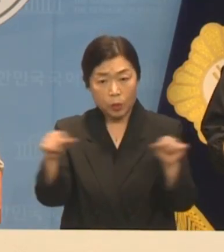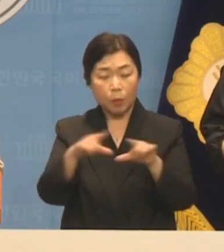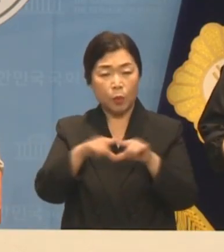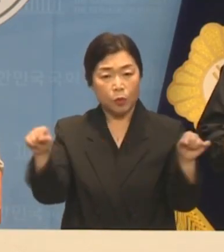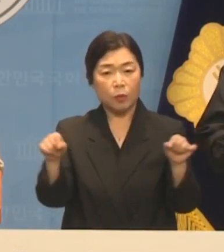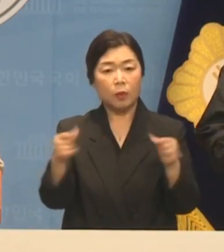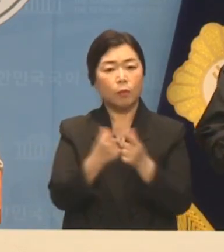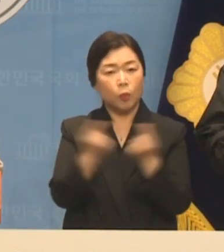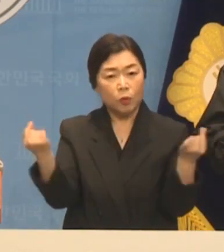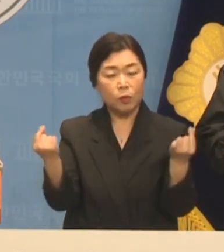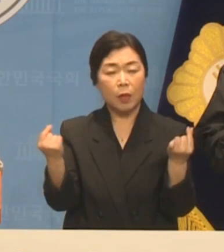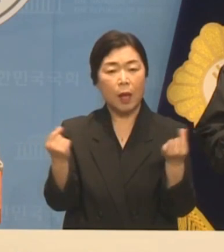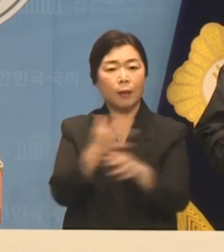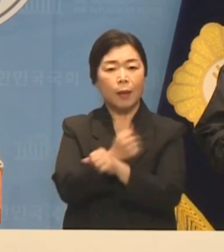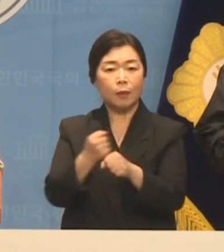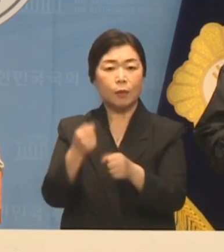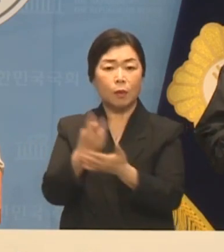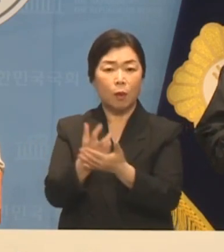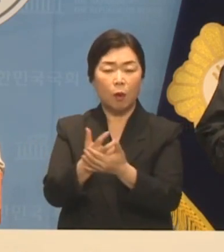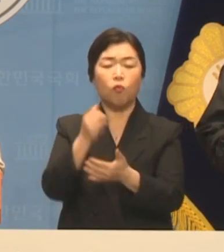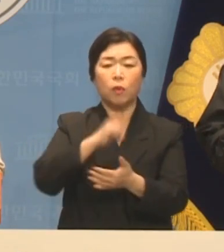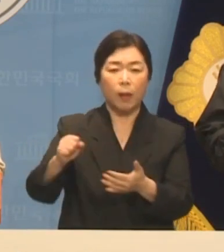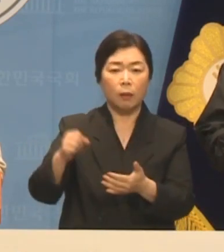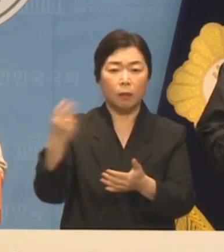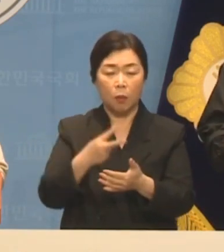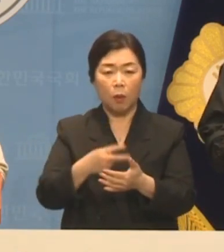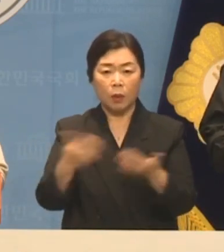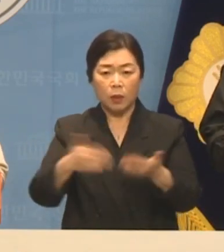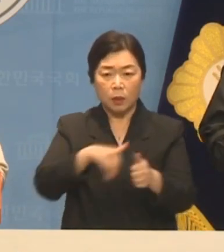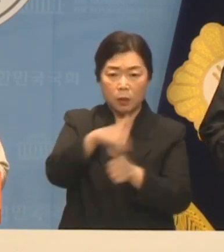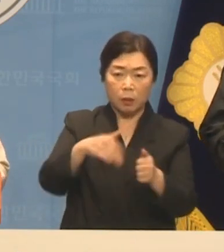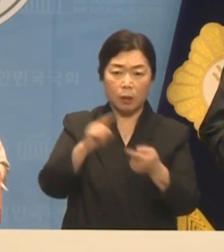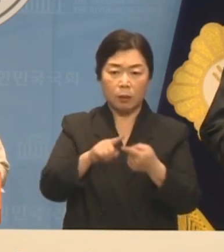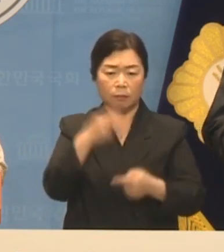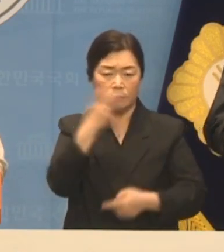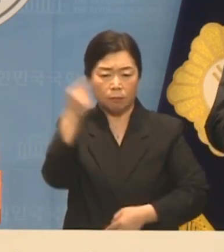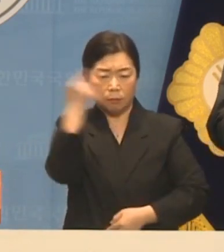사항에 대해서 철저하게 관리 감독할 것을 요구합니다.